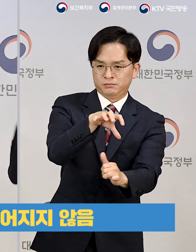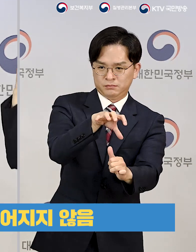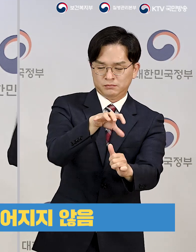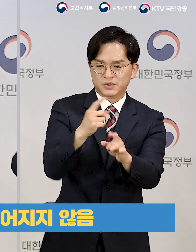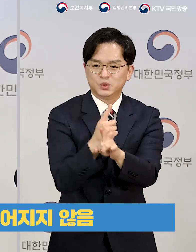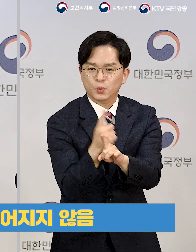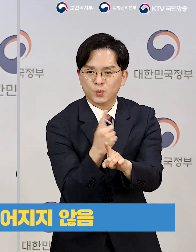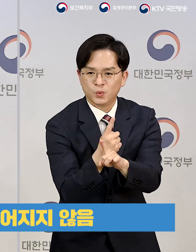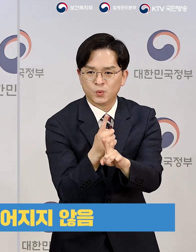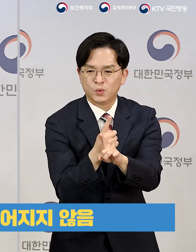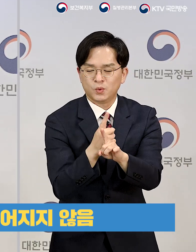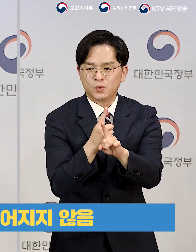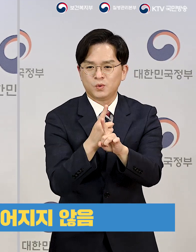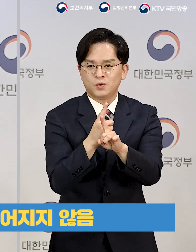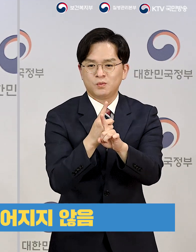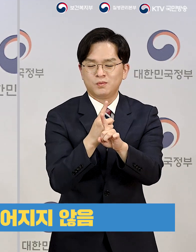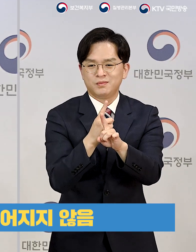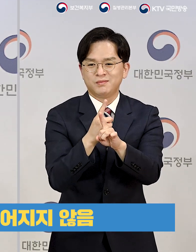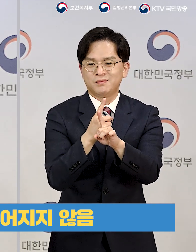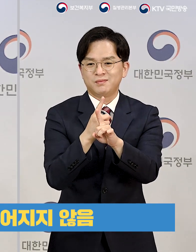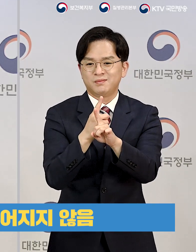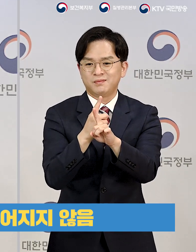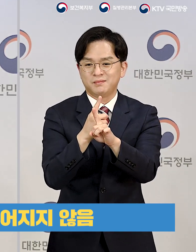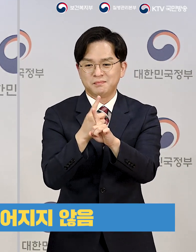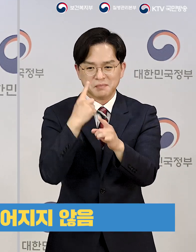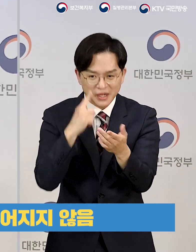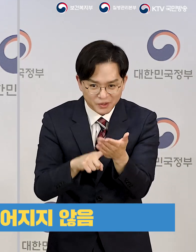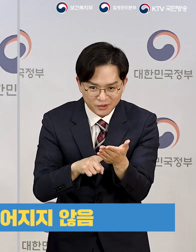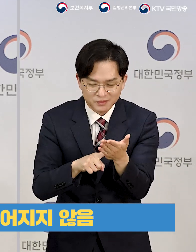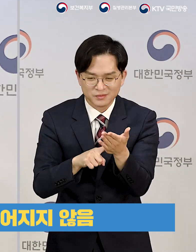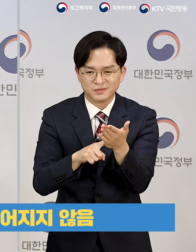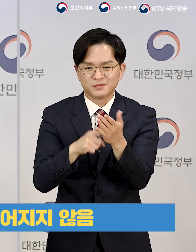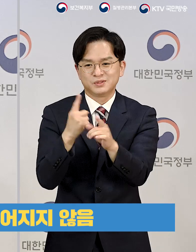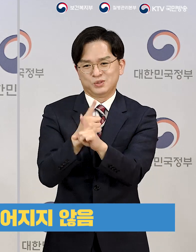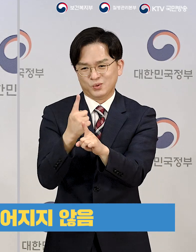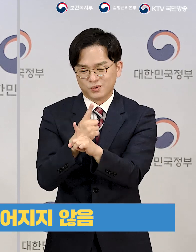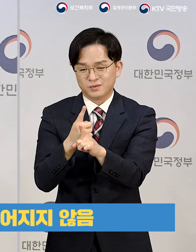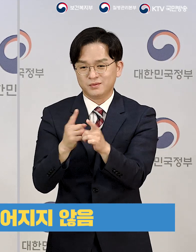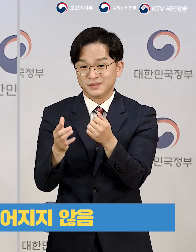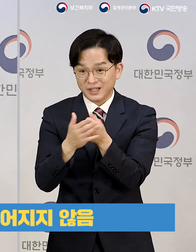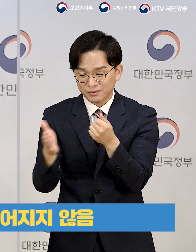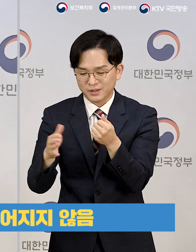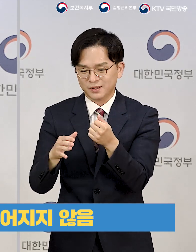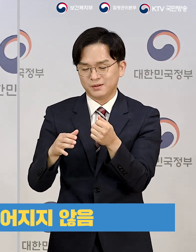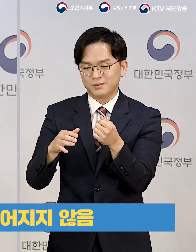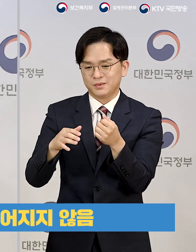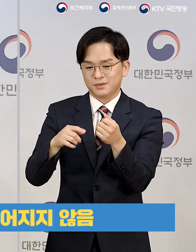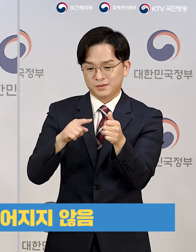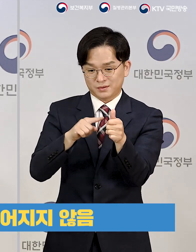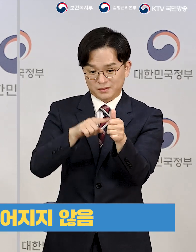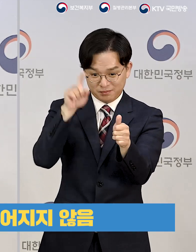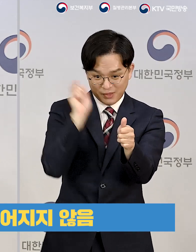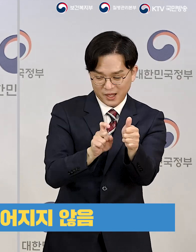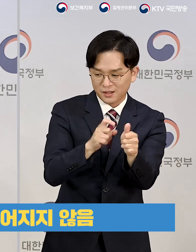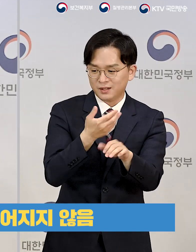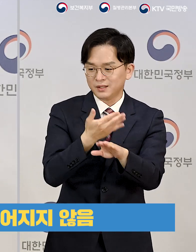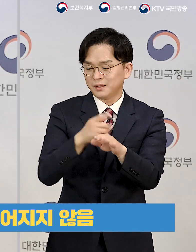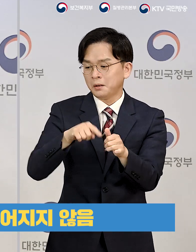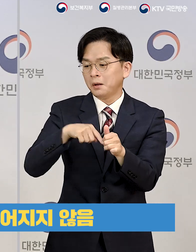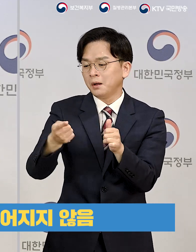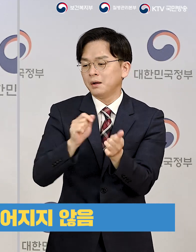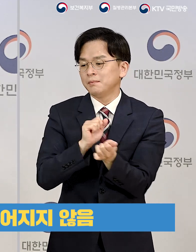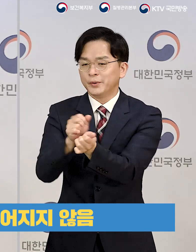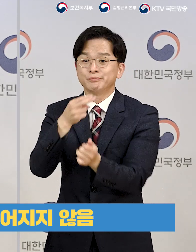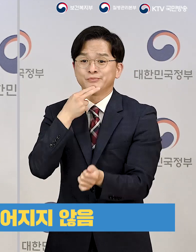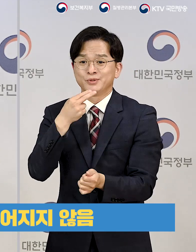아니면 지역사회에 들어와서 14일간 자가격리 중에 발생했기 때문에 실질적으로 더 이상 확산은 가져오지